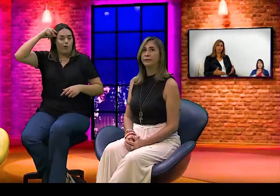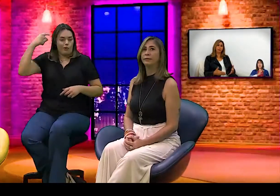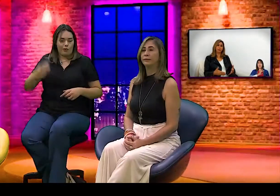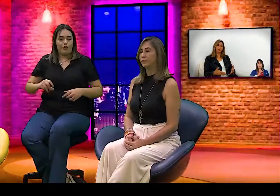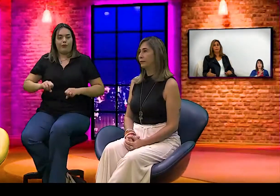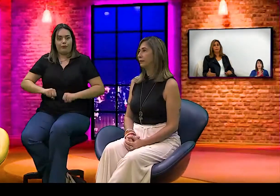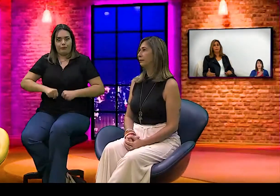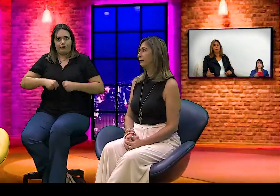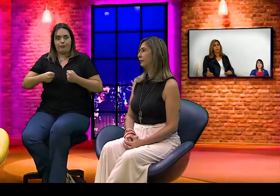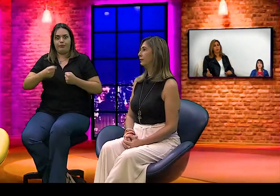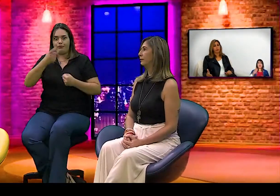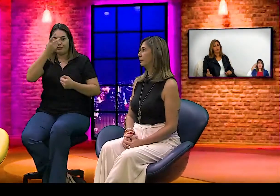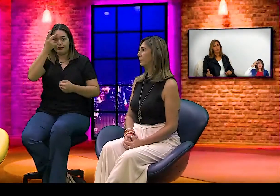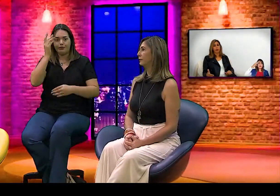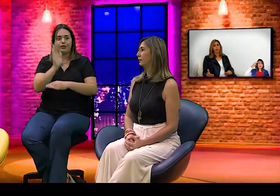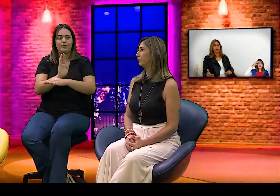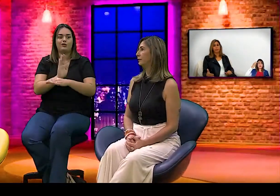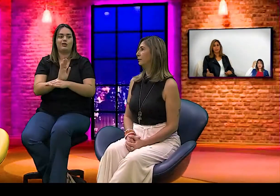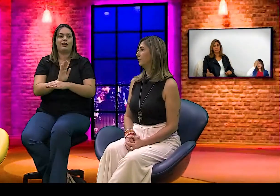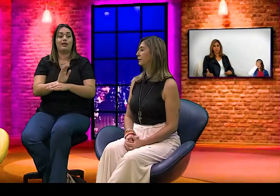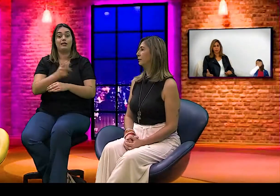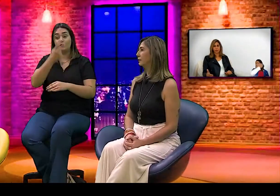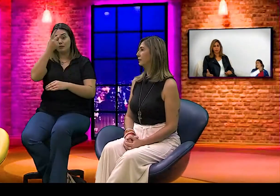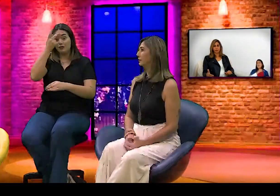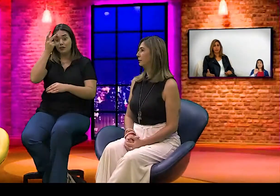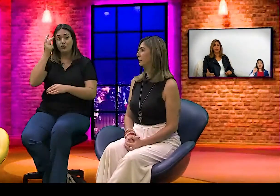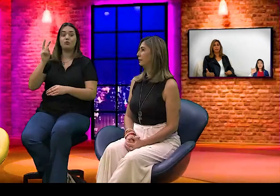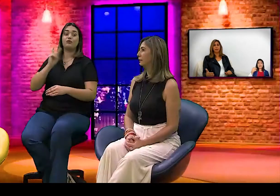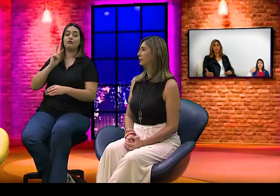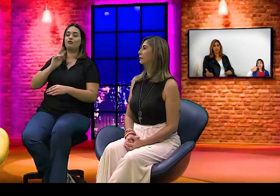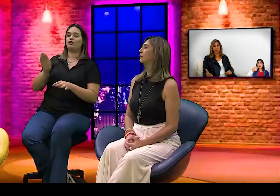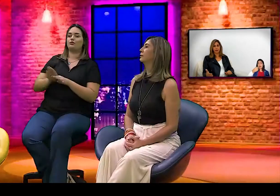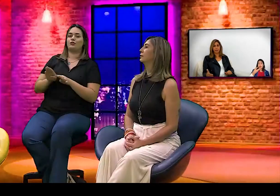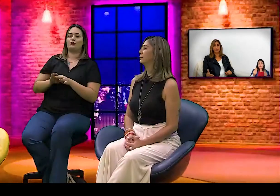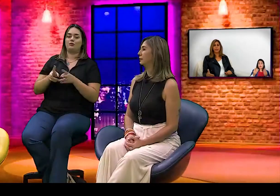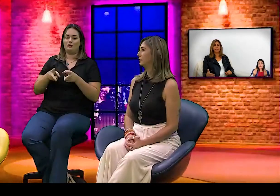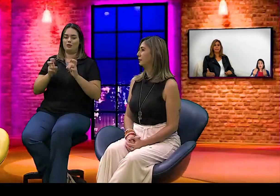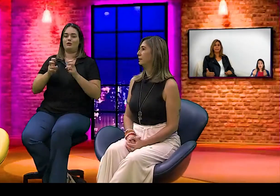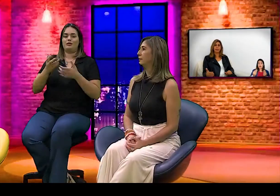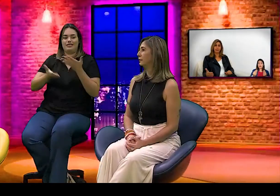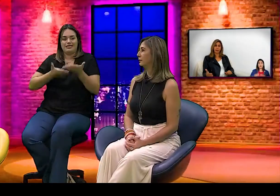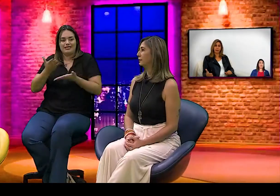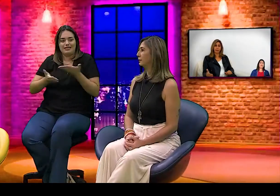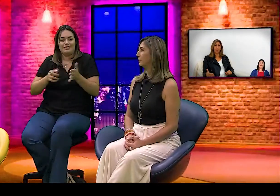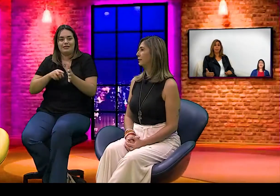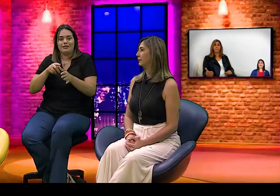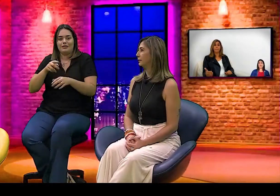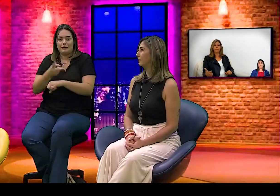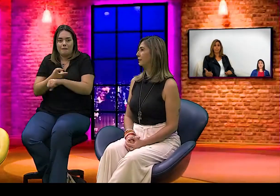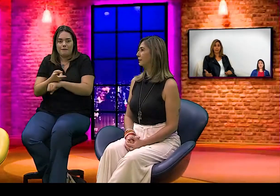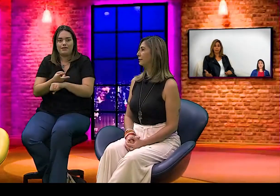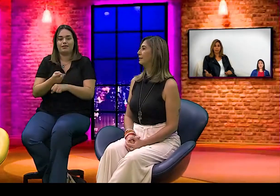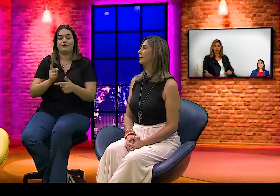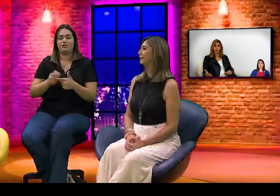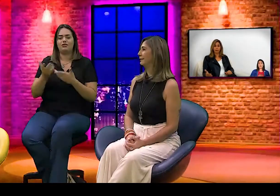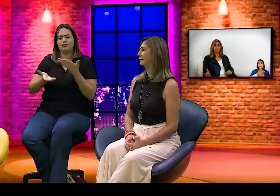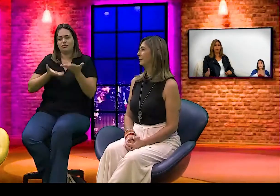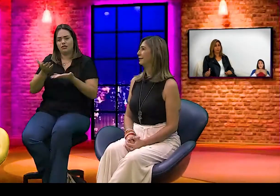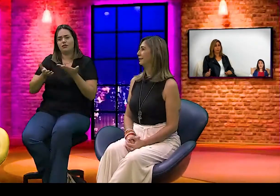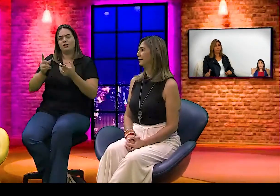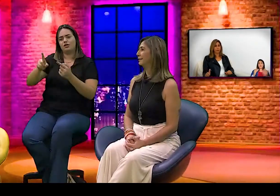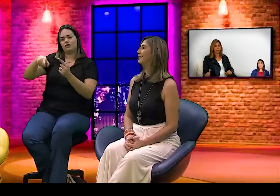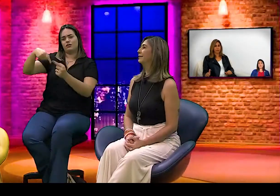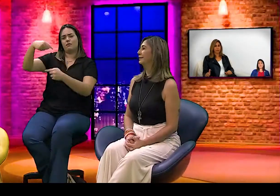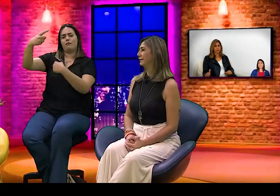ajudar, tanto para a pessoa que está passando pelos problemas, para ela identificar e buscar o tratamento, que aí o tratamento depois é um